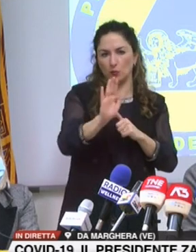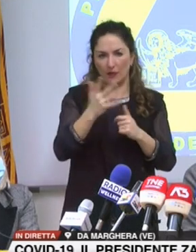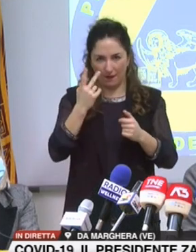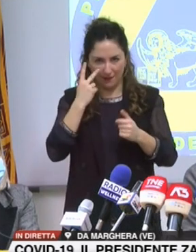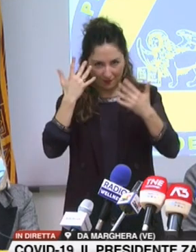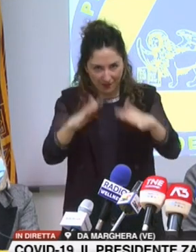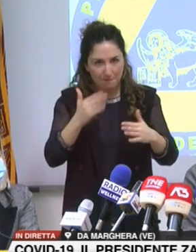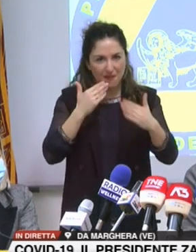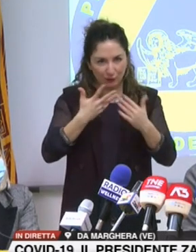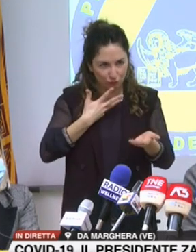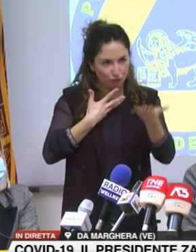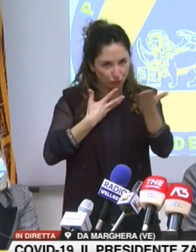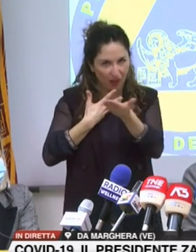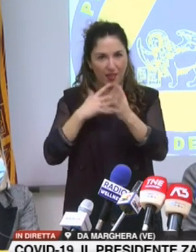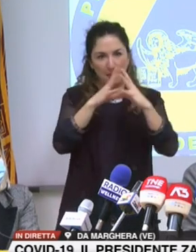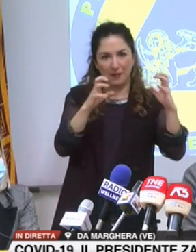Cioè,